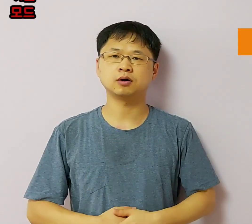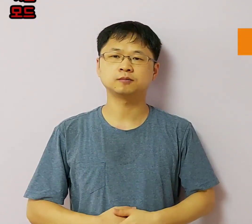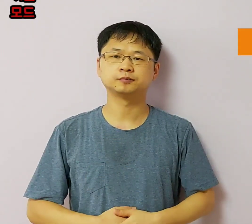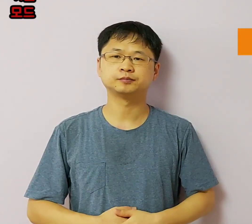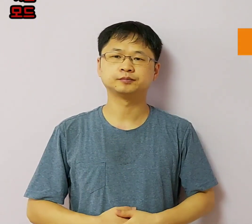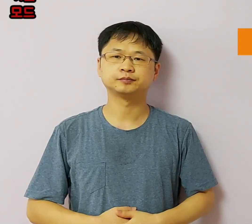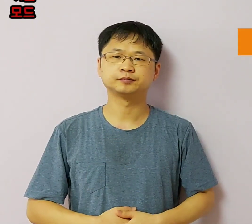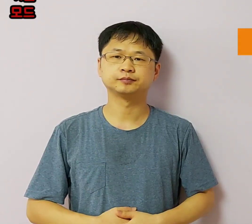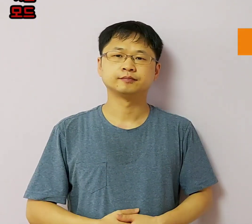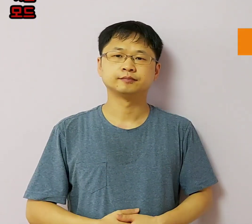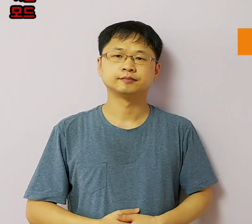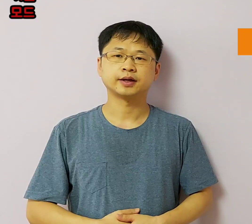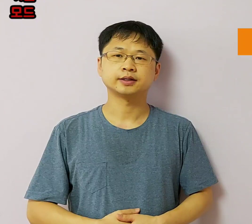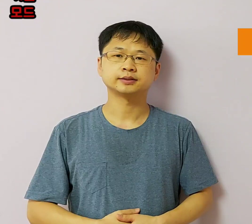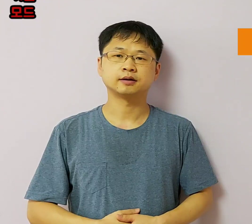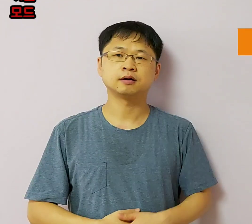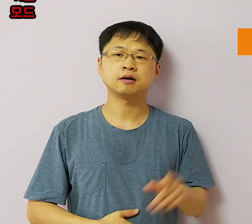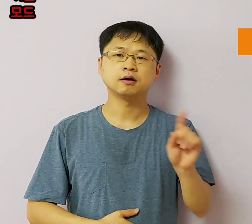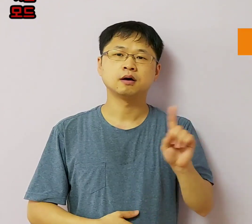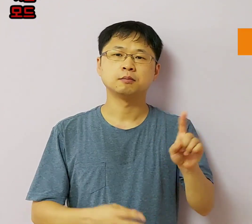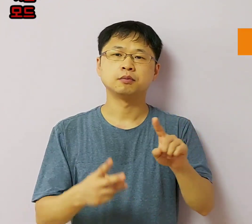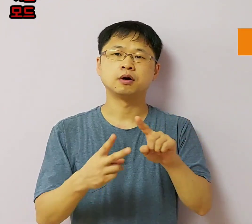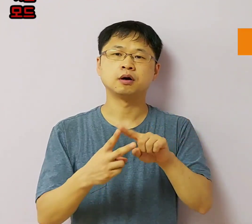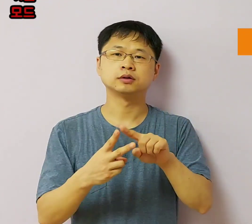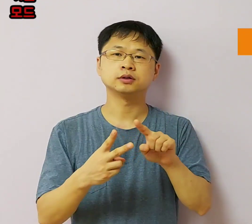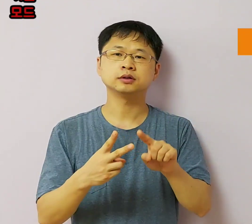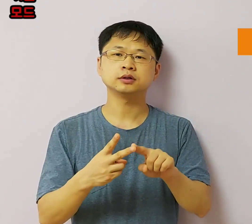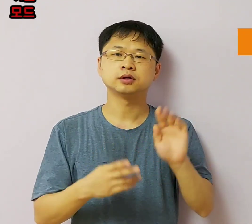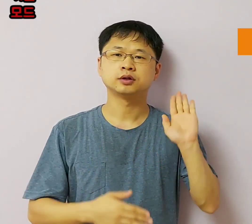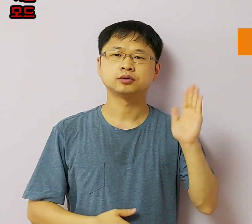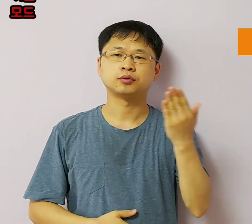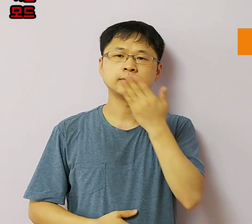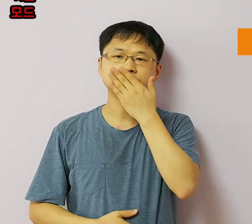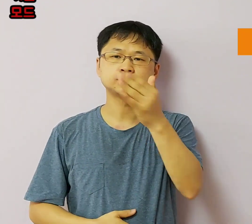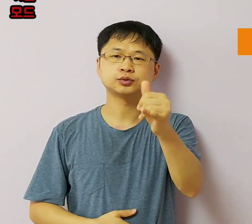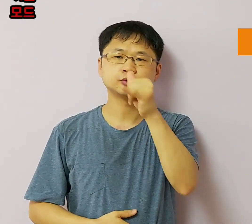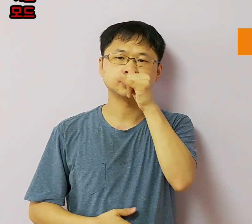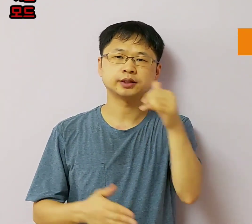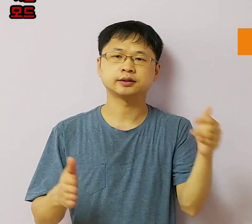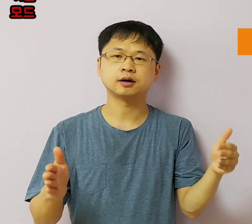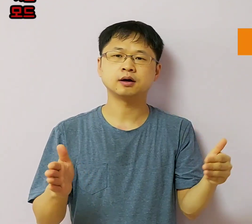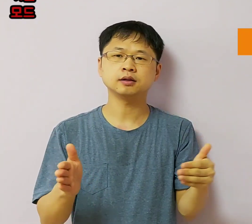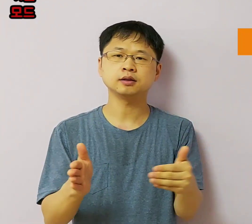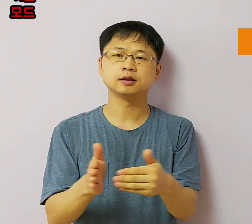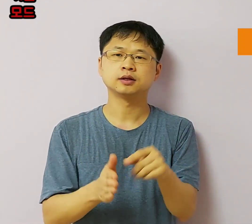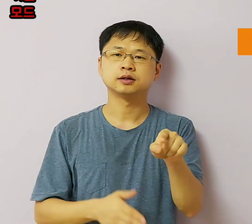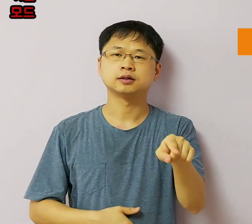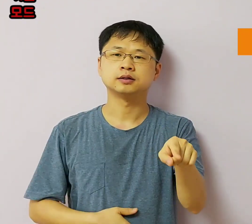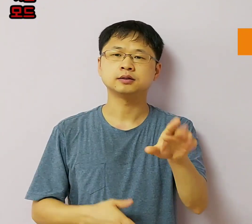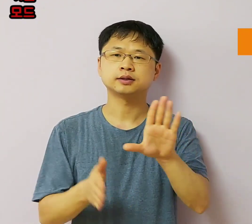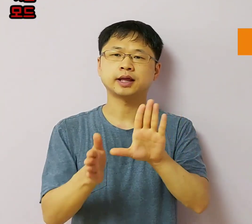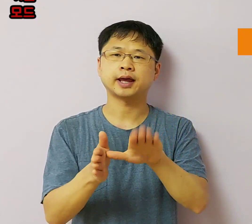배웠죠. 네, 그래서 뭐든 될 수 있던